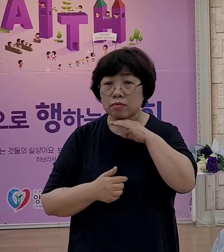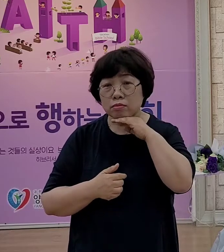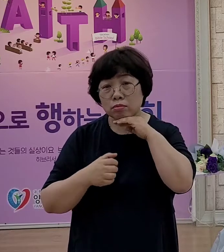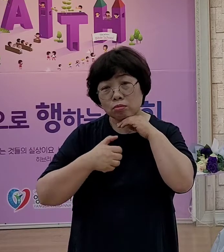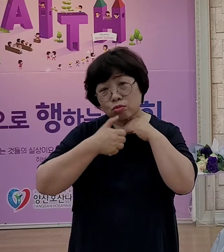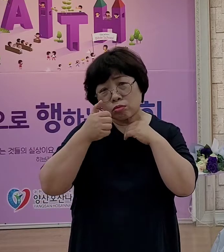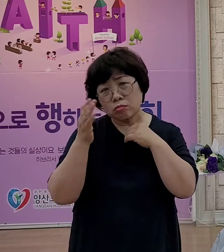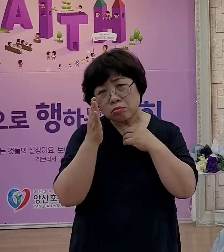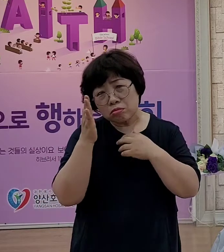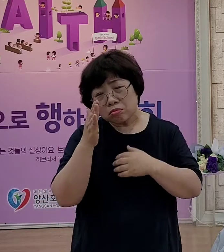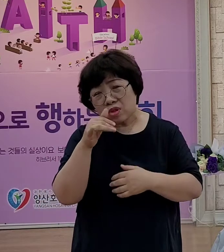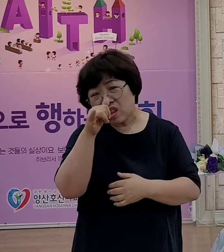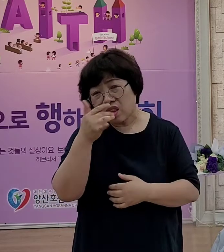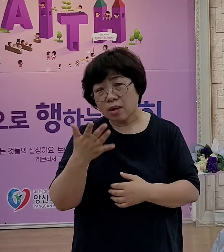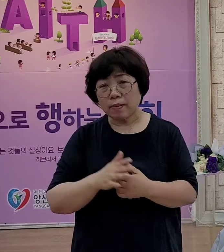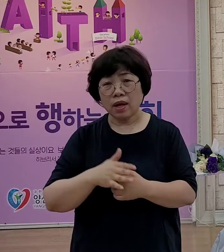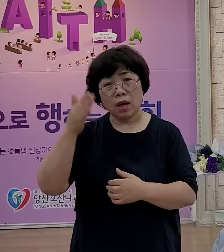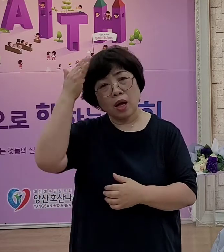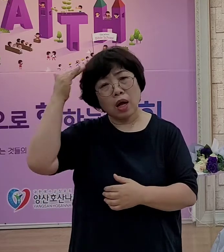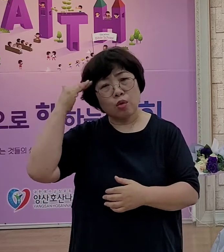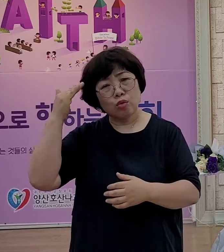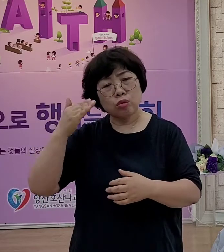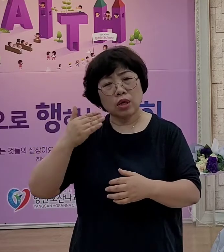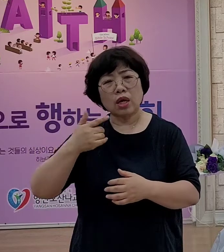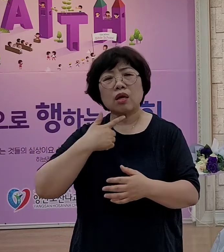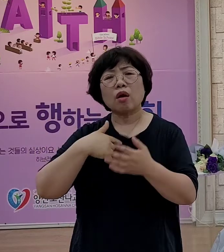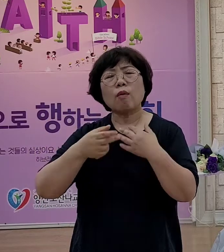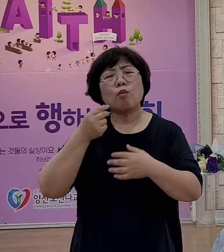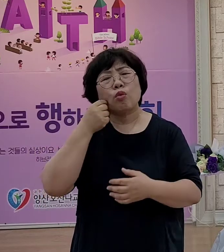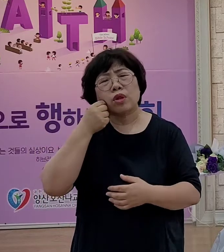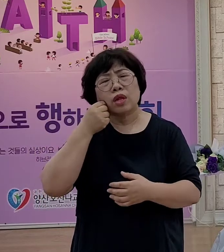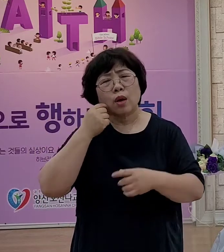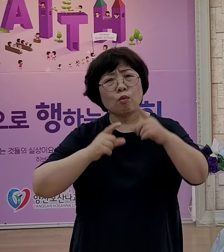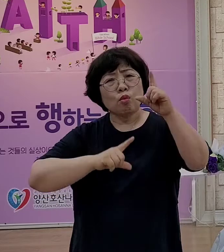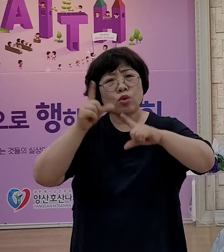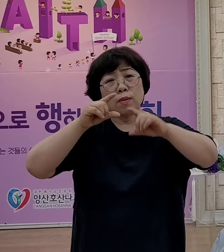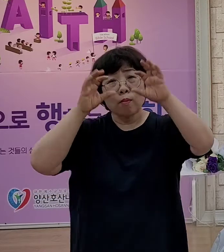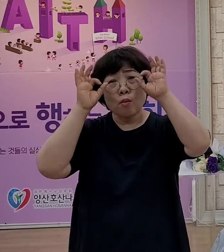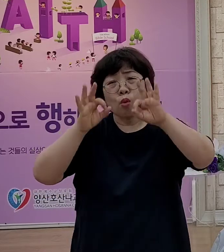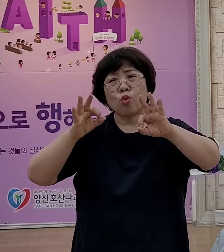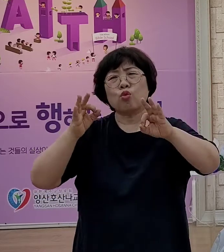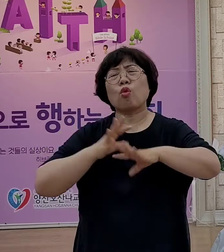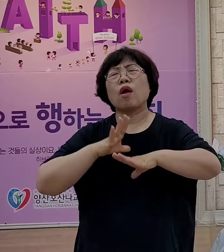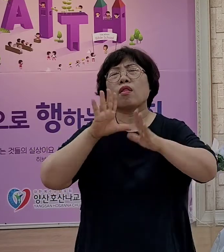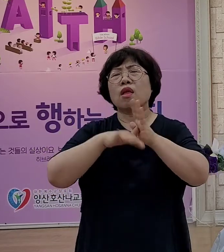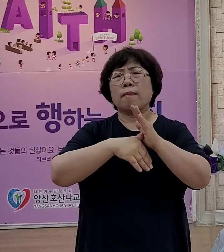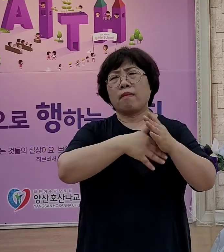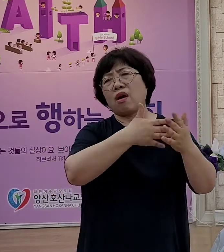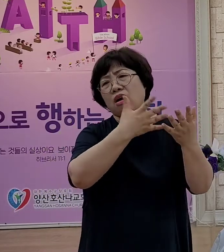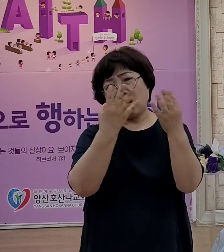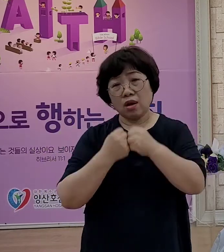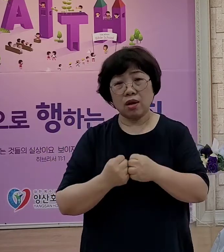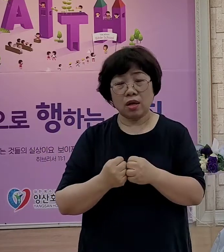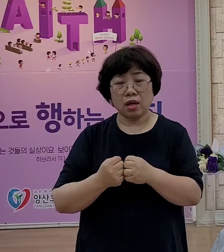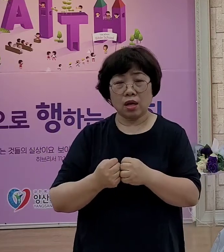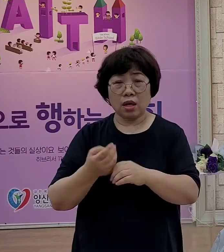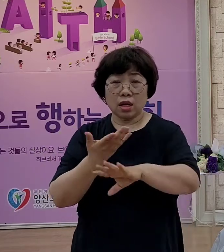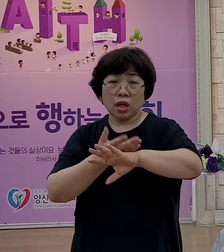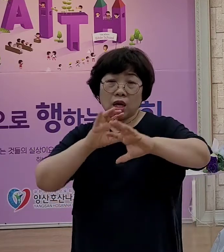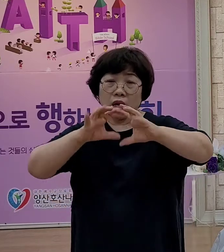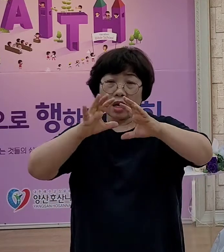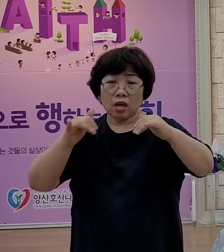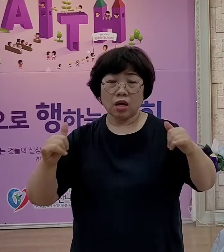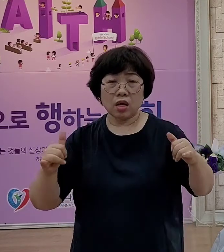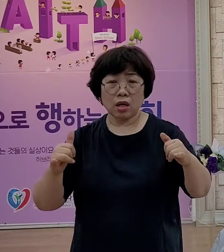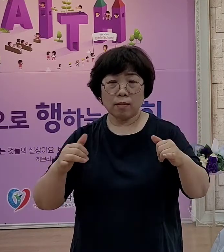이 전례 없는 이 대한민국의 모습을 보면서 언론도 해외 언론도 우리나라에게 그렇게 말하잖아요. 지금 가짜